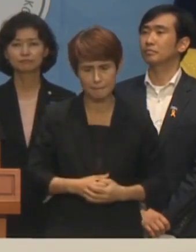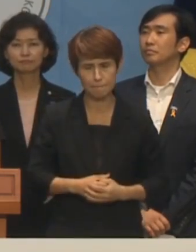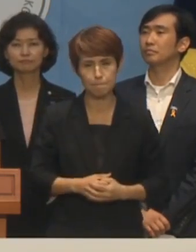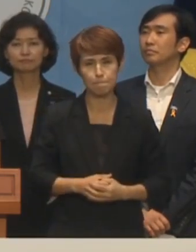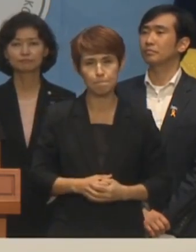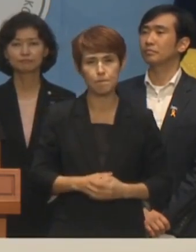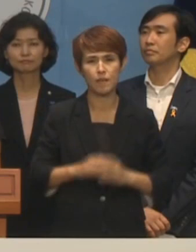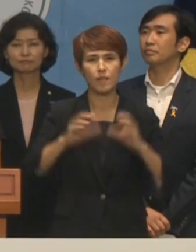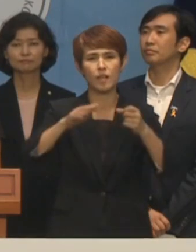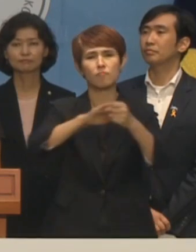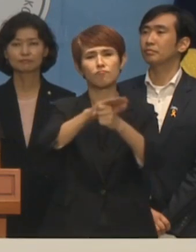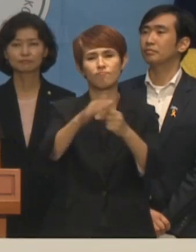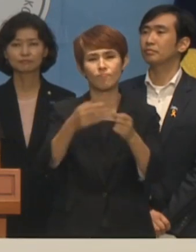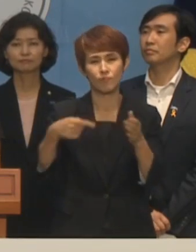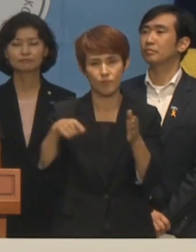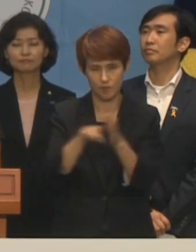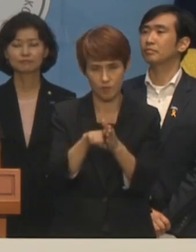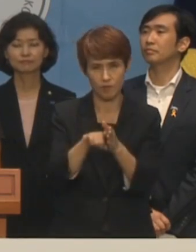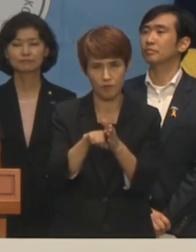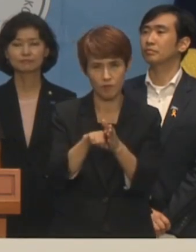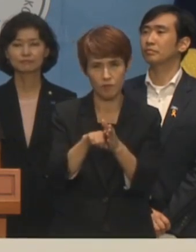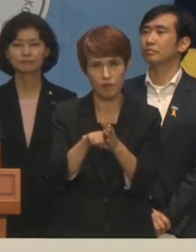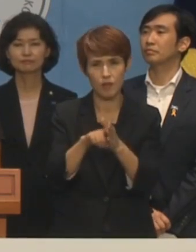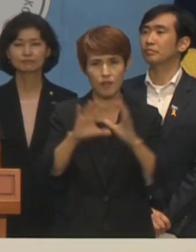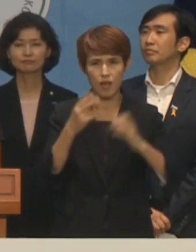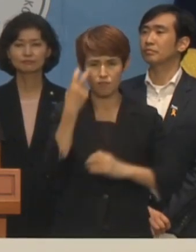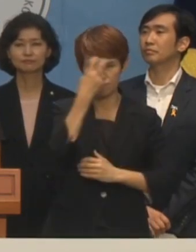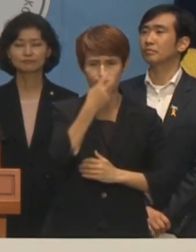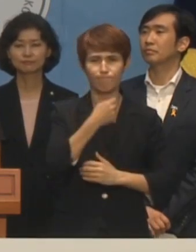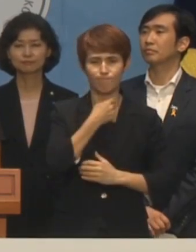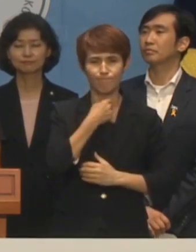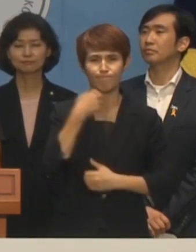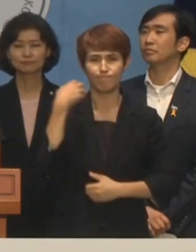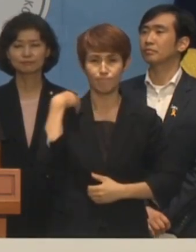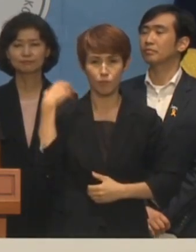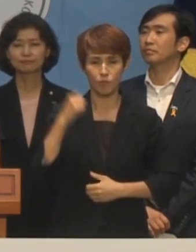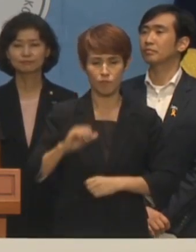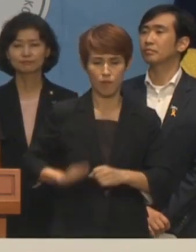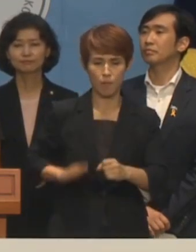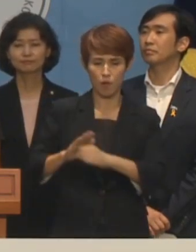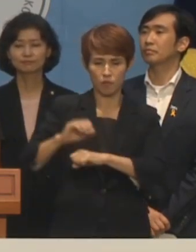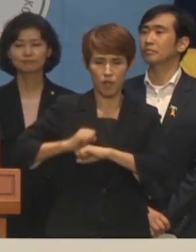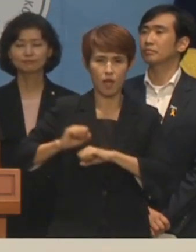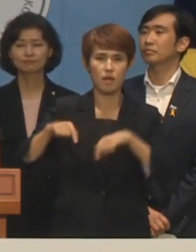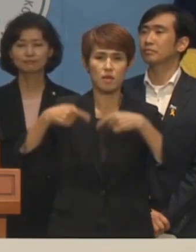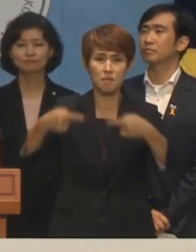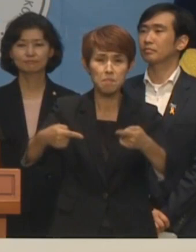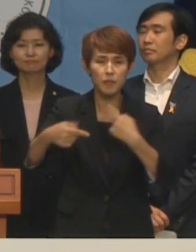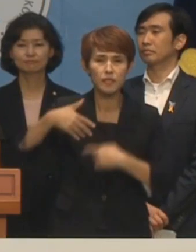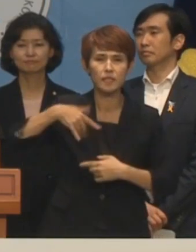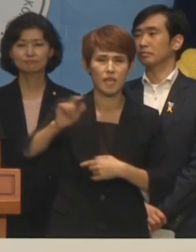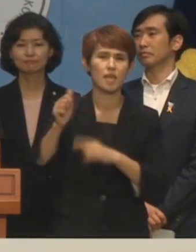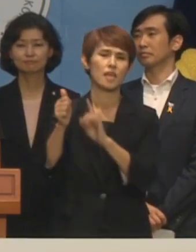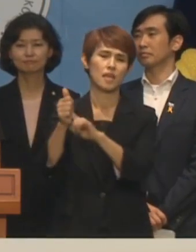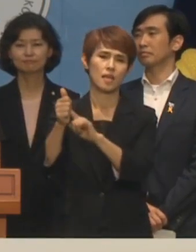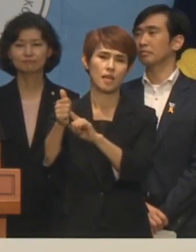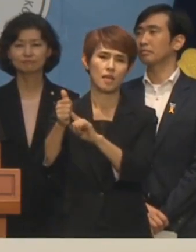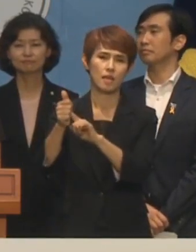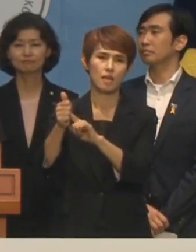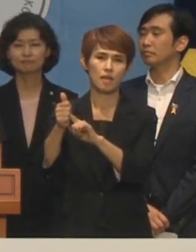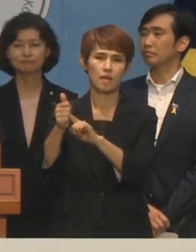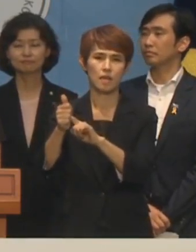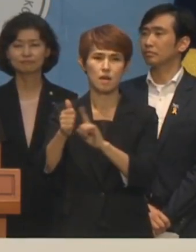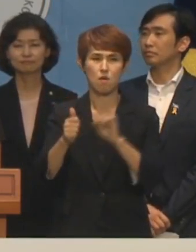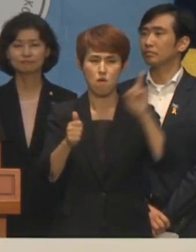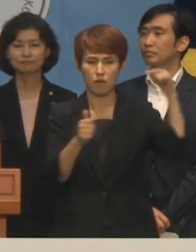순수한 애국심으로 나라를 국가를 지키고자 하는 책임감으로 해병대에 지원한 청년 최수근은 상관의